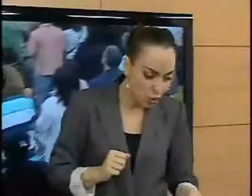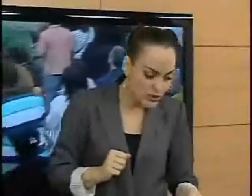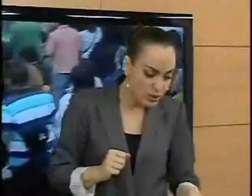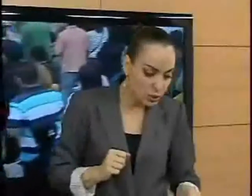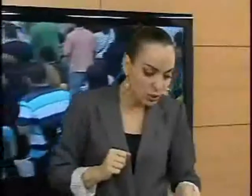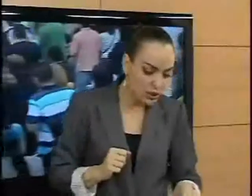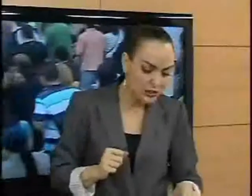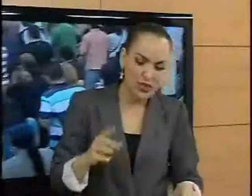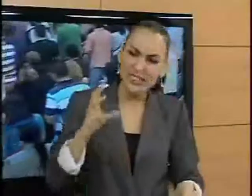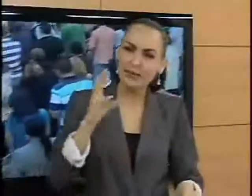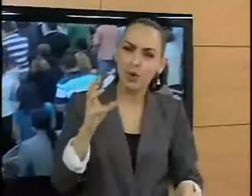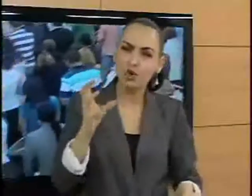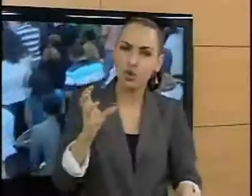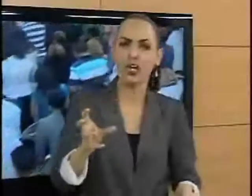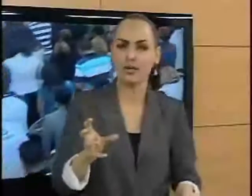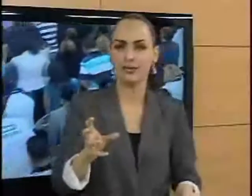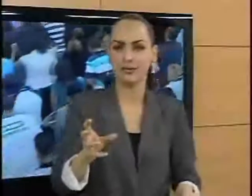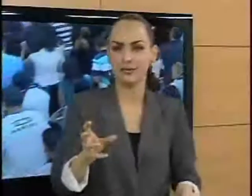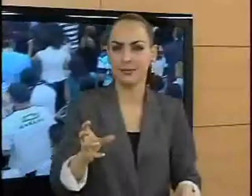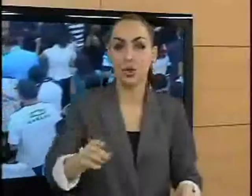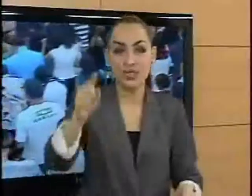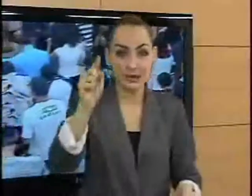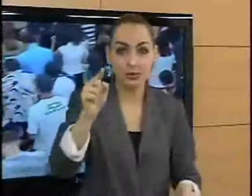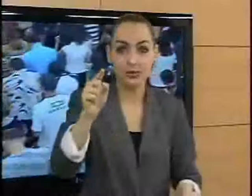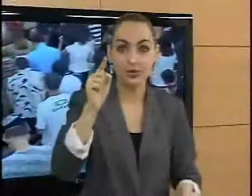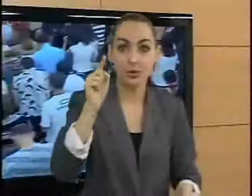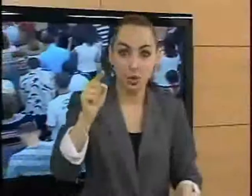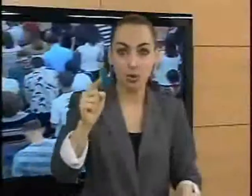Use tudo que você possui. Usa tudo.